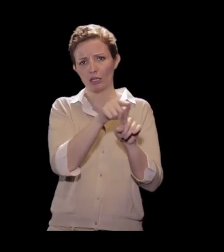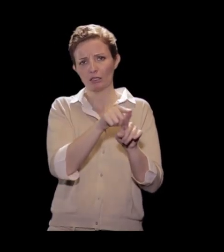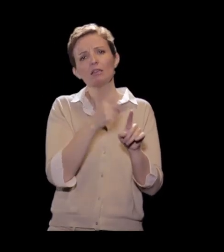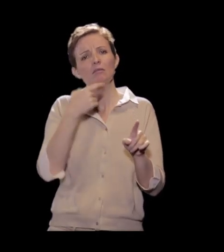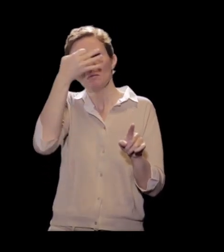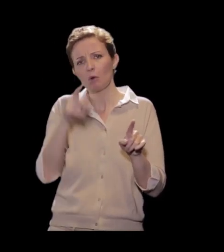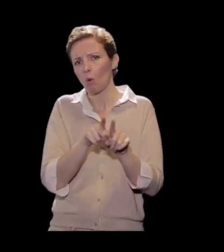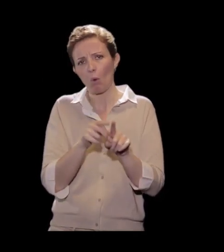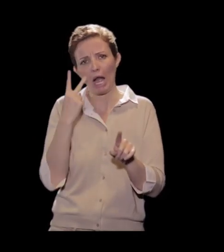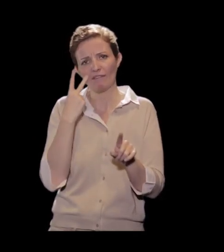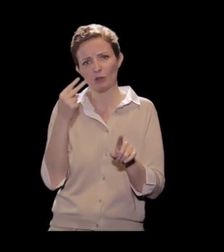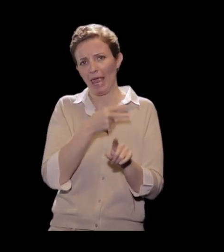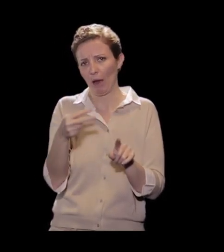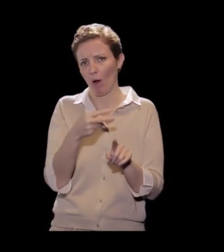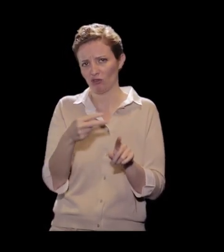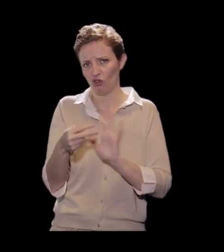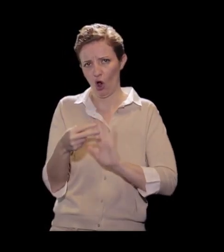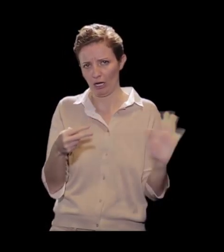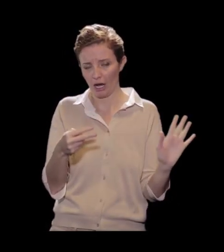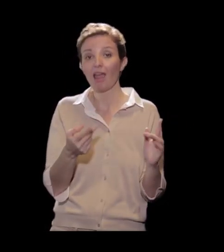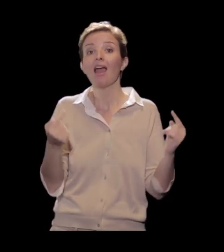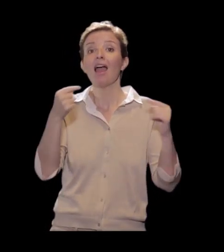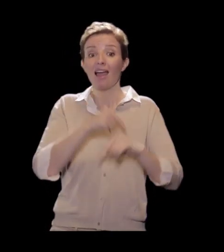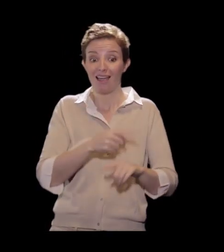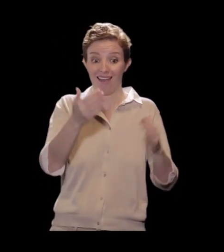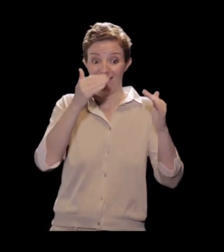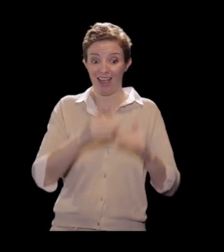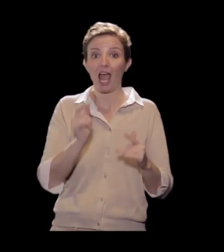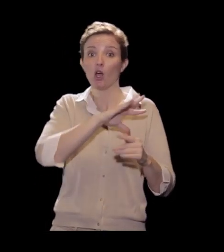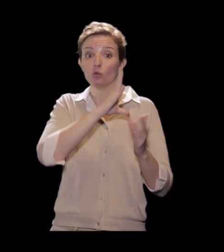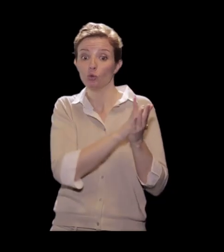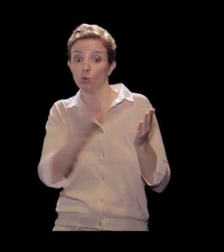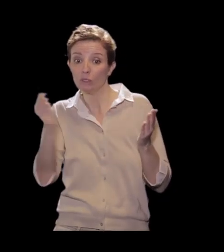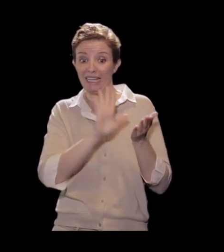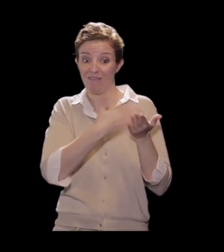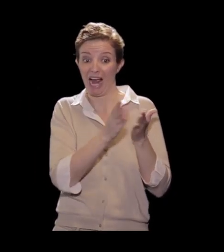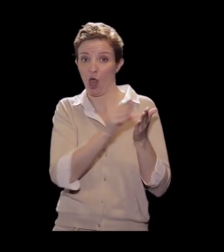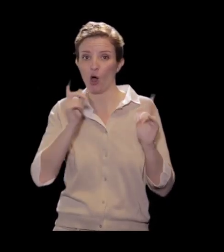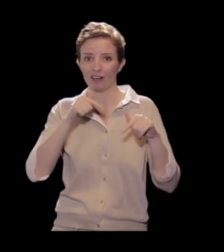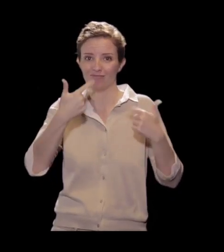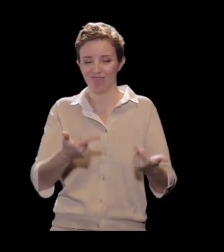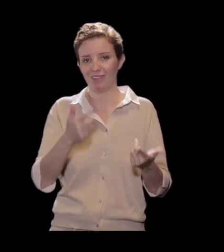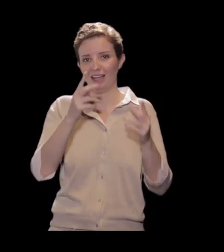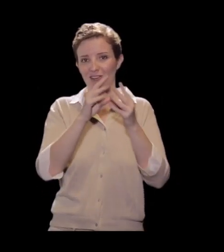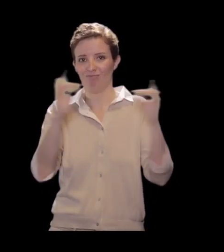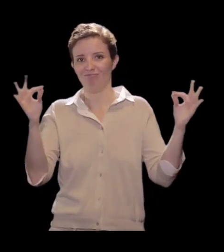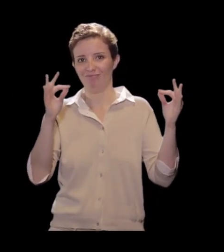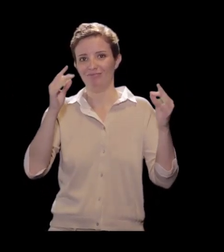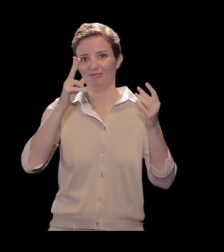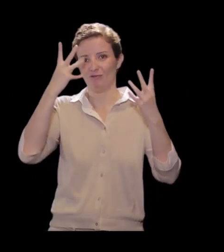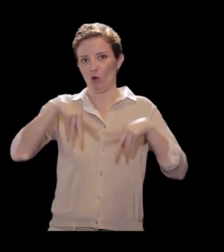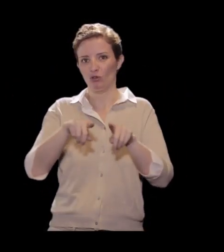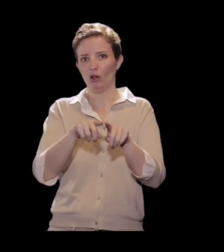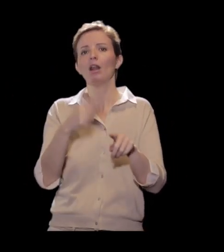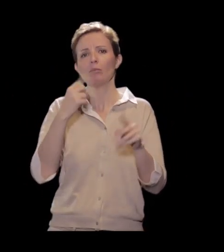abbiamo visto nelle equazioni e tutti i valori che soddisfano la this equazione costituiscono l'insieme delle soluzioni se non